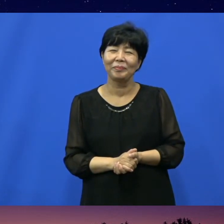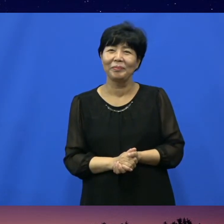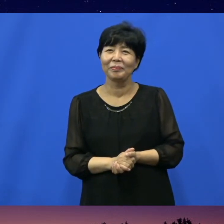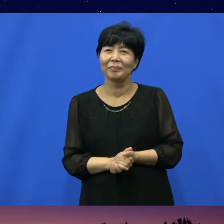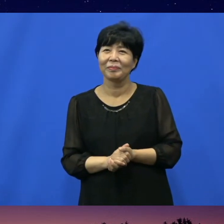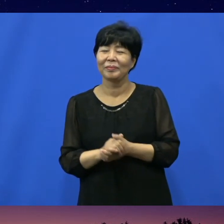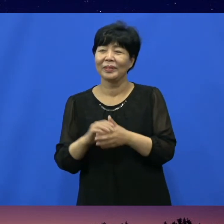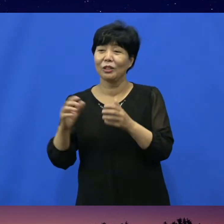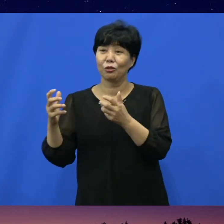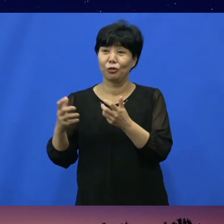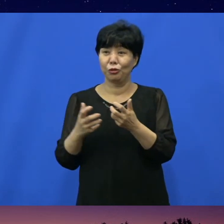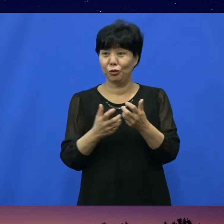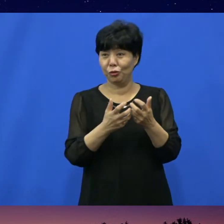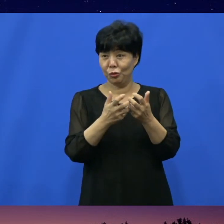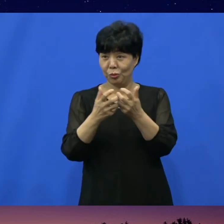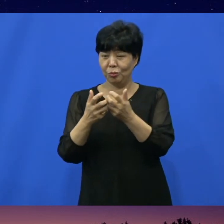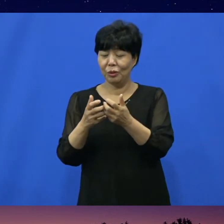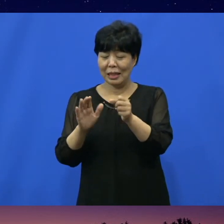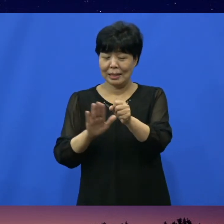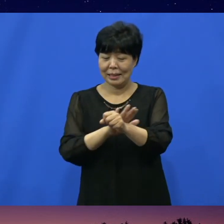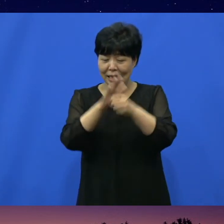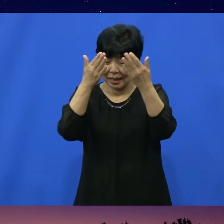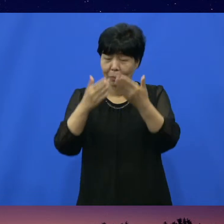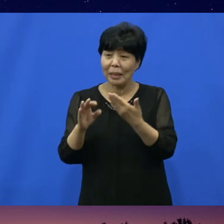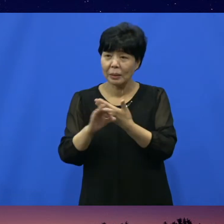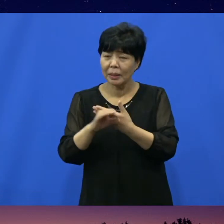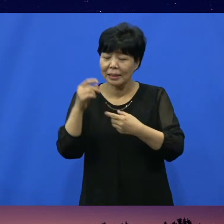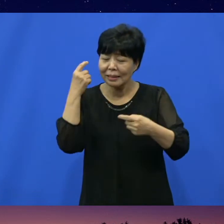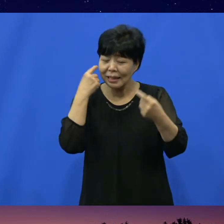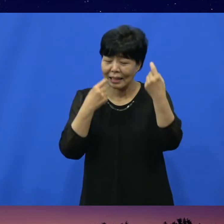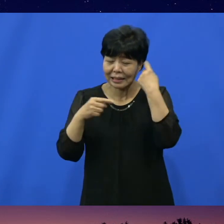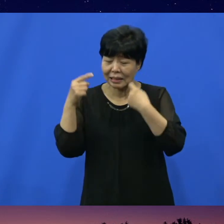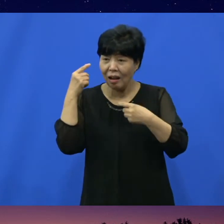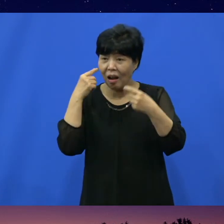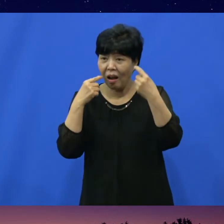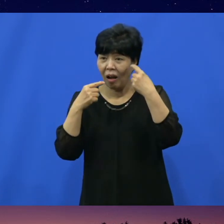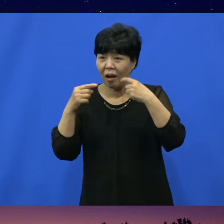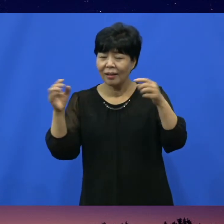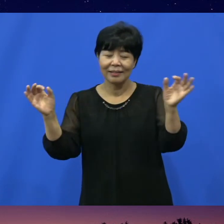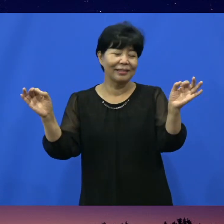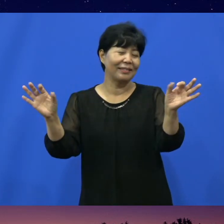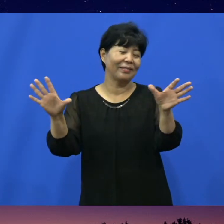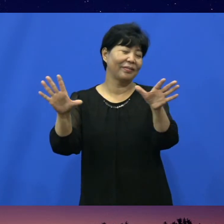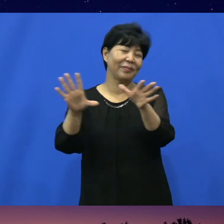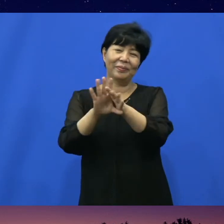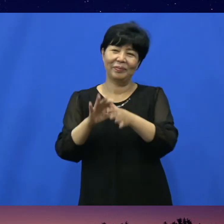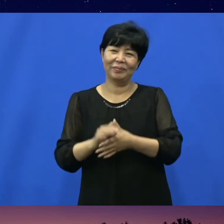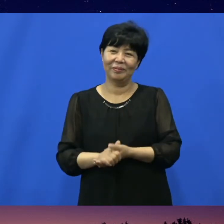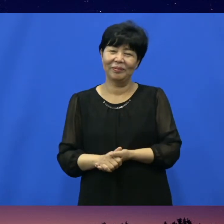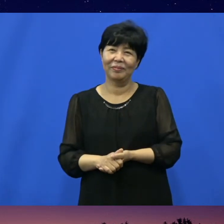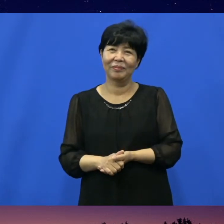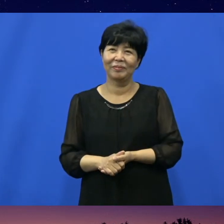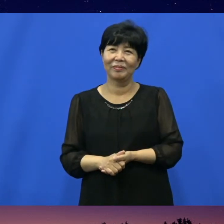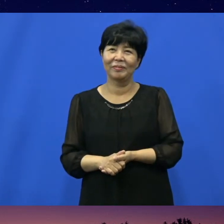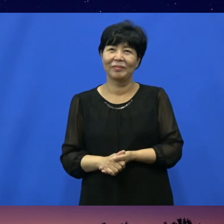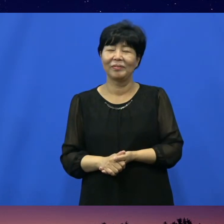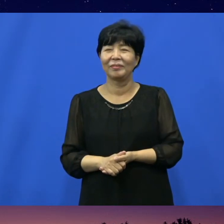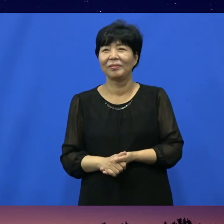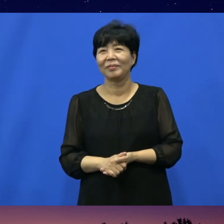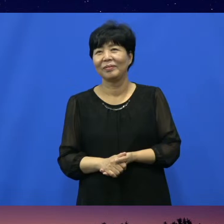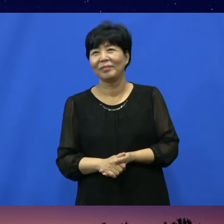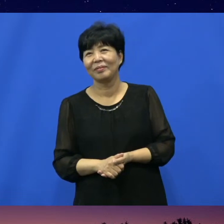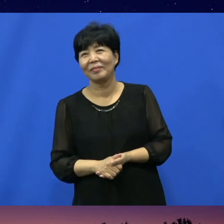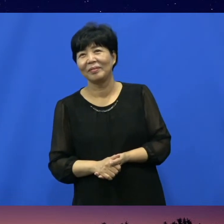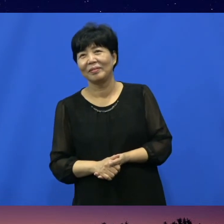충분히 그 사랑을 받으면 상처가 사라져요. 다른 사람이 나에게 디스를 해도요, 그게 오래 안 가요. 뭐 무슨